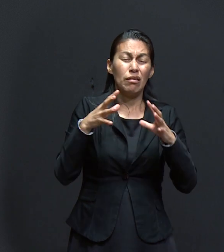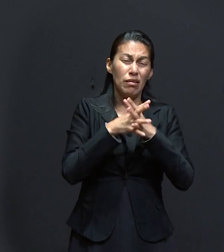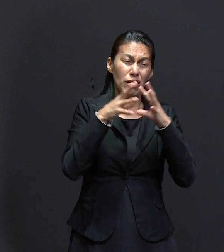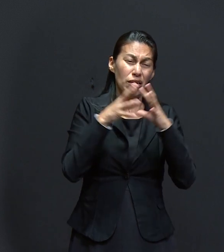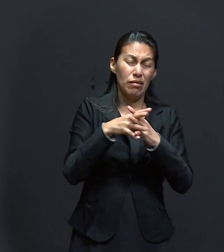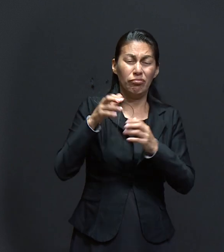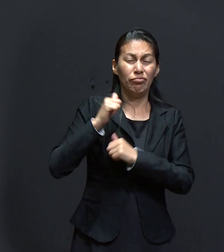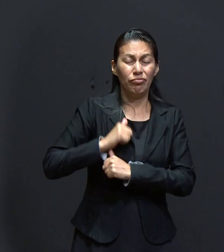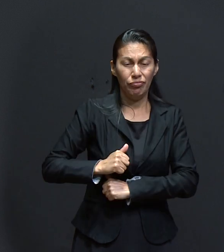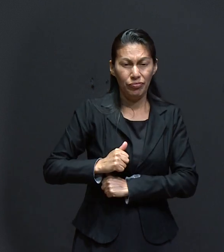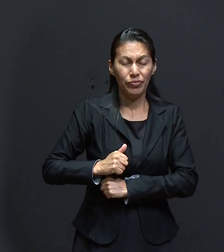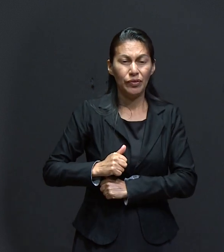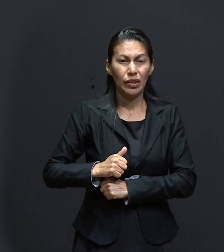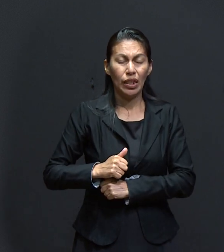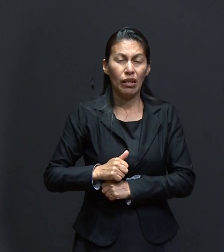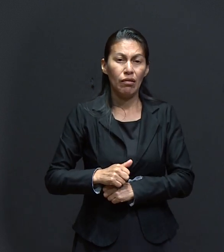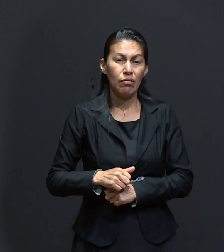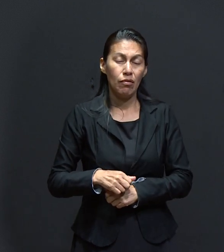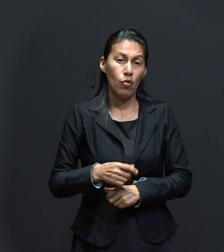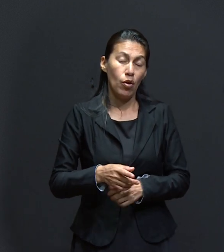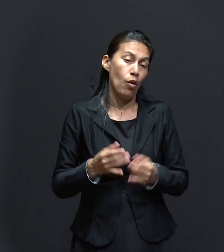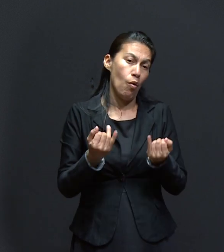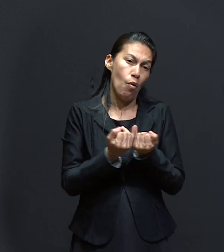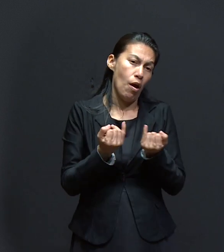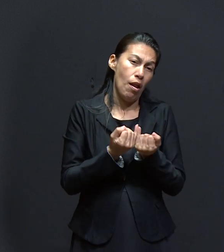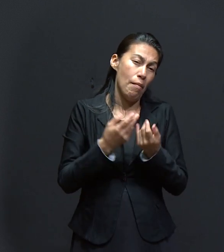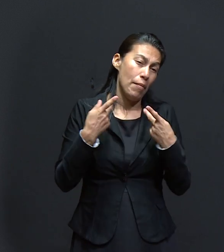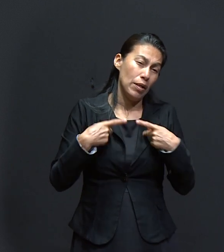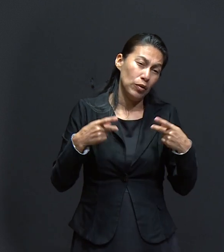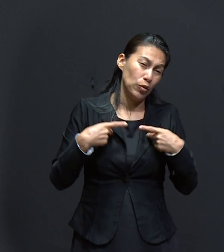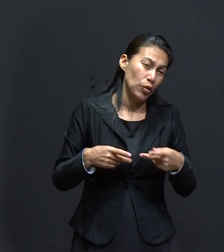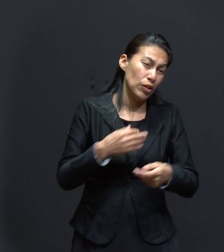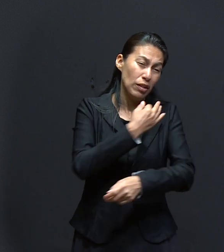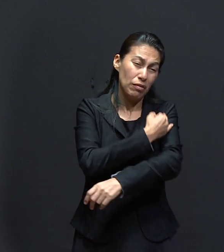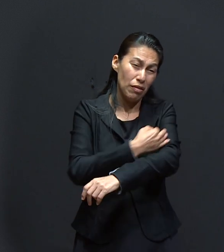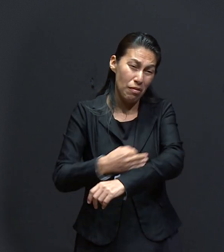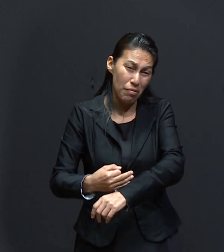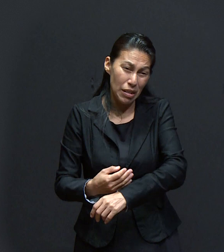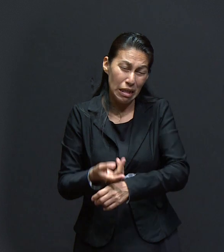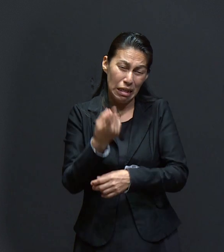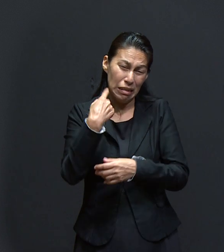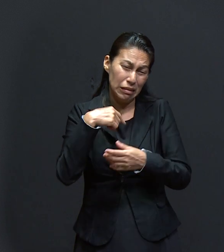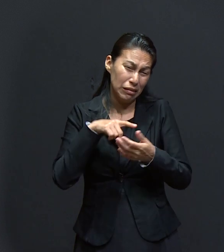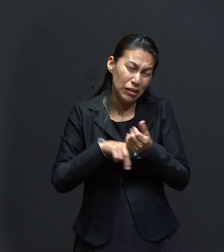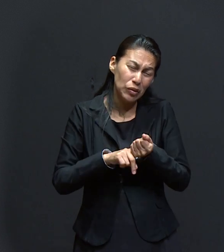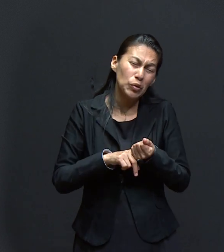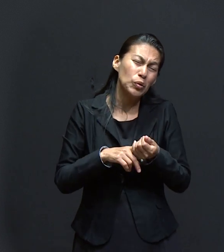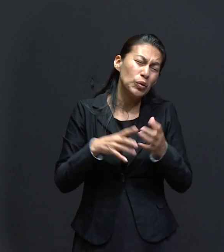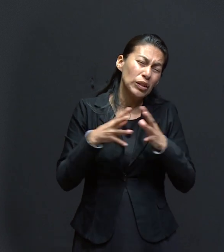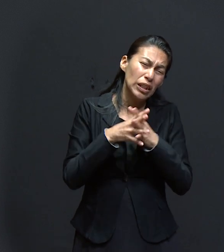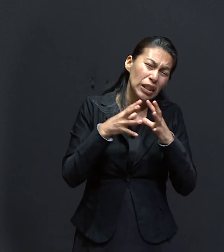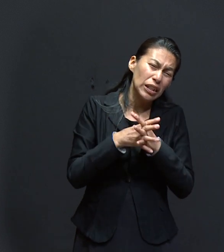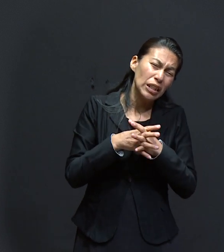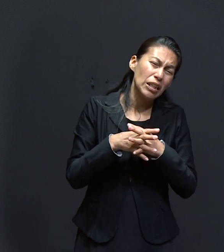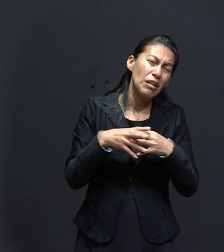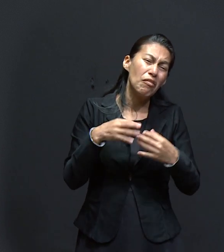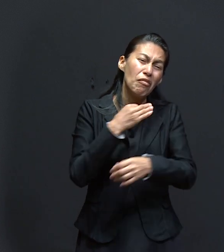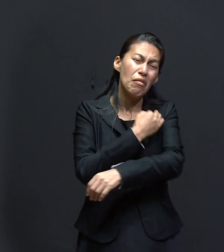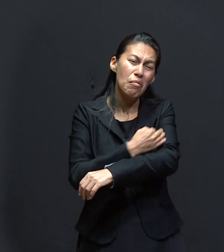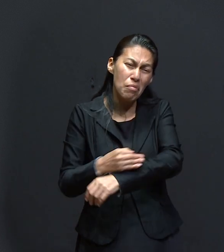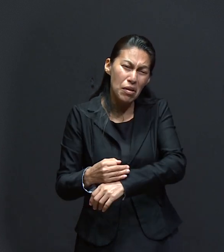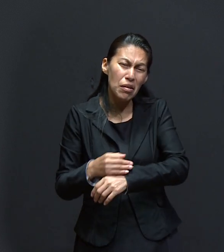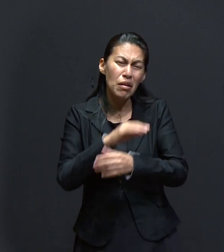en guerras militares pero también hay una guerra interior poderosa hogares que están siendo destruidos